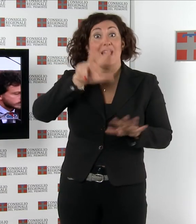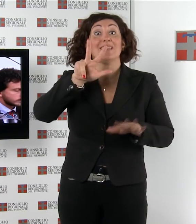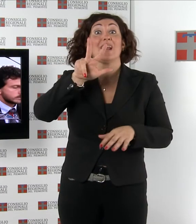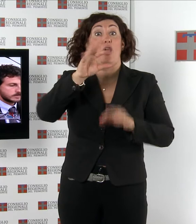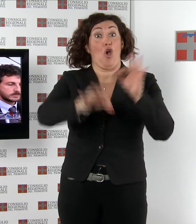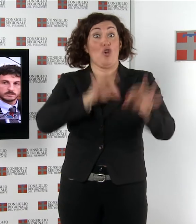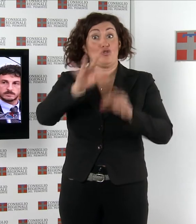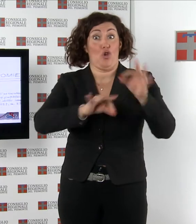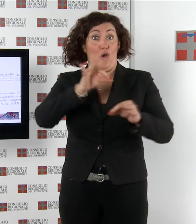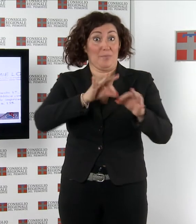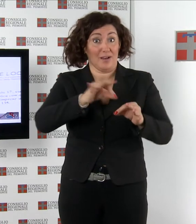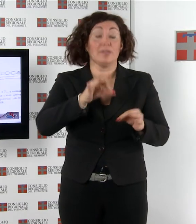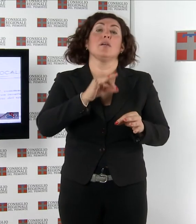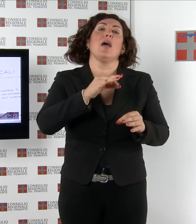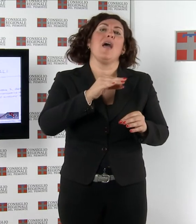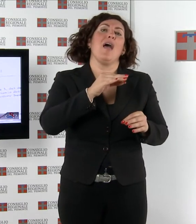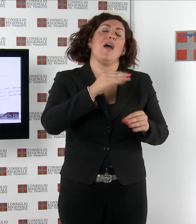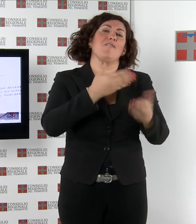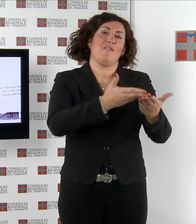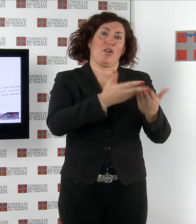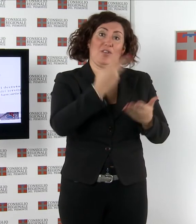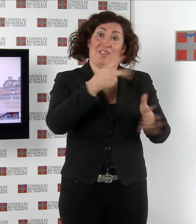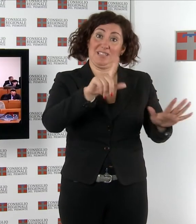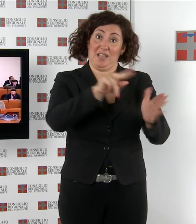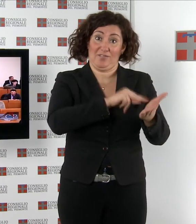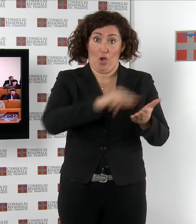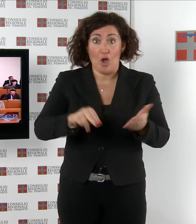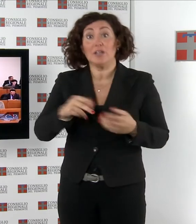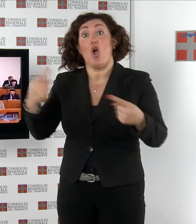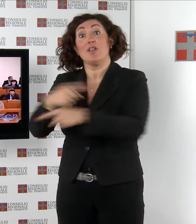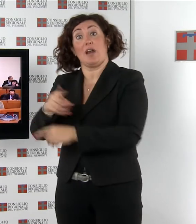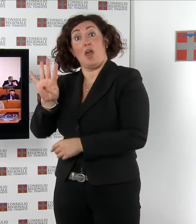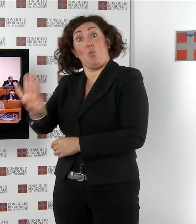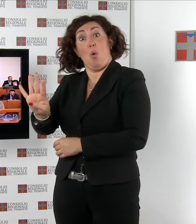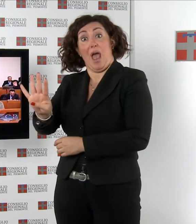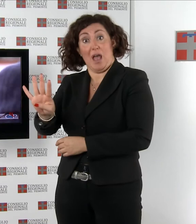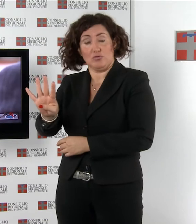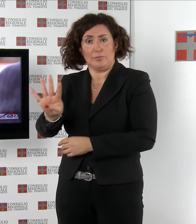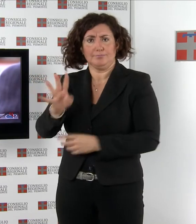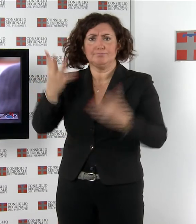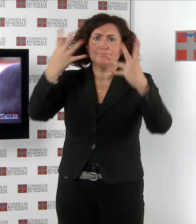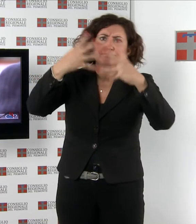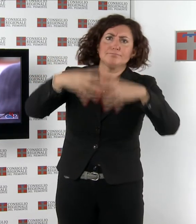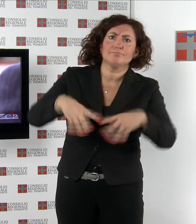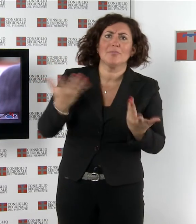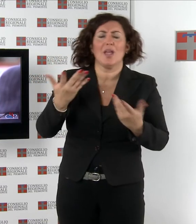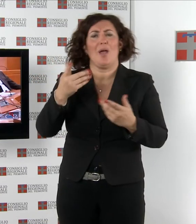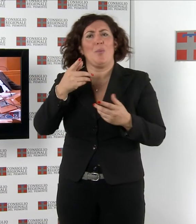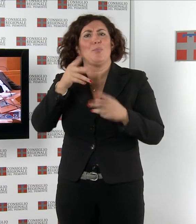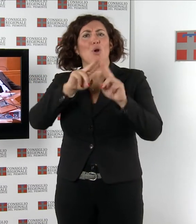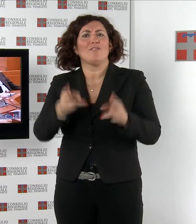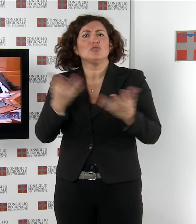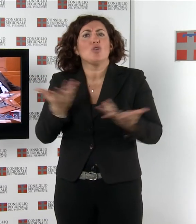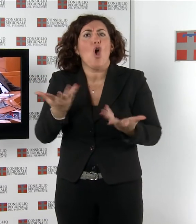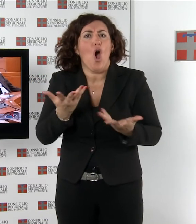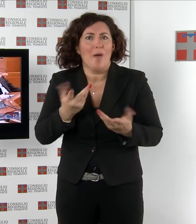con 27 voti favorevoli e 4 contrari la proposta in merito al riordino delle province nell'ambito della Spending Review, chiedendo che la decisione